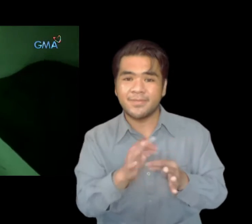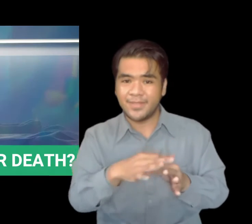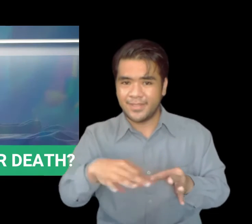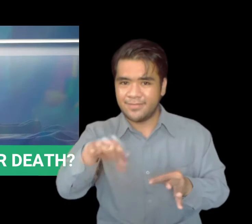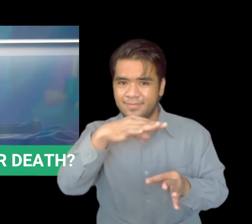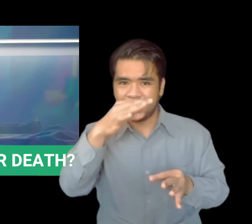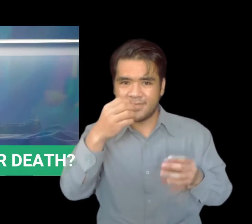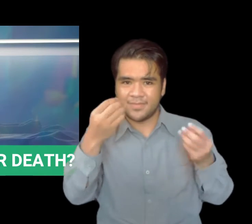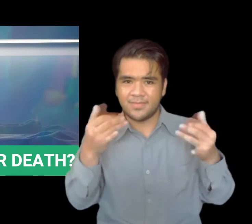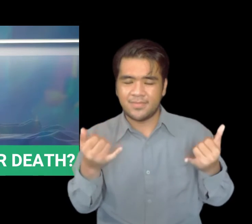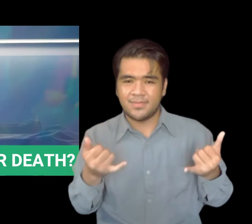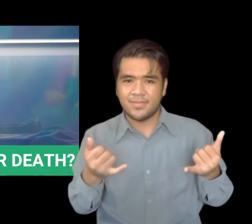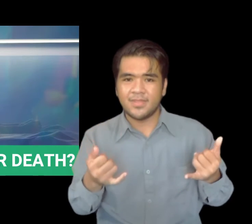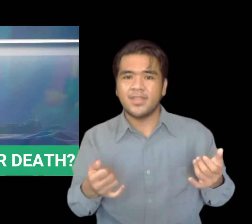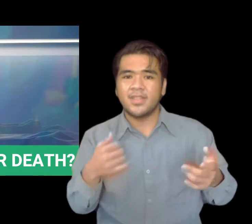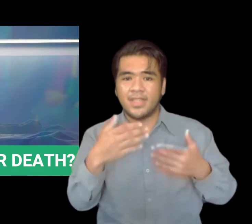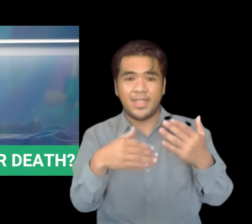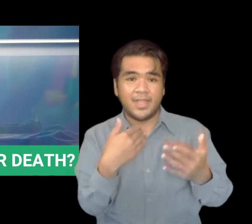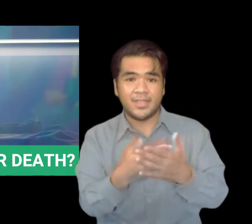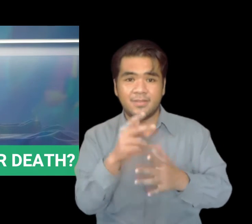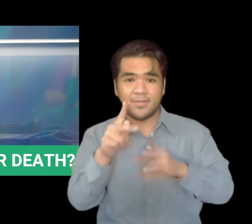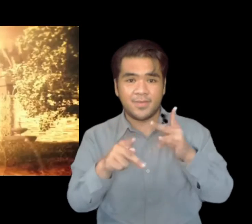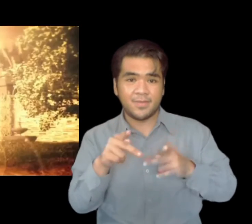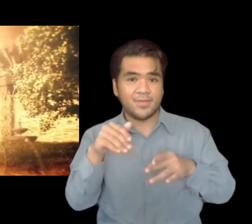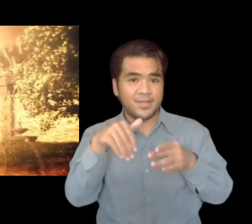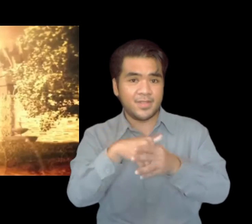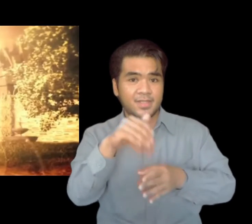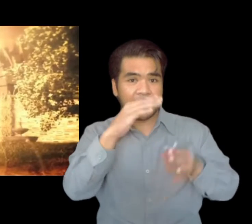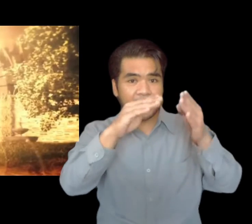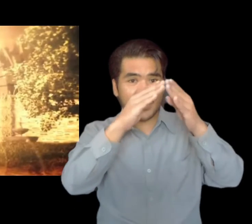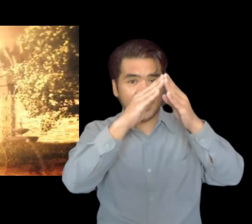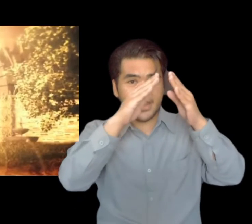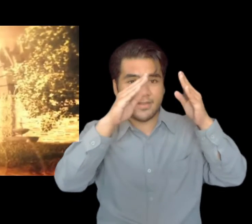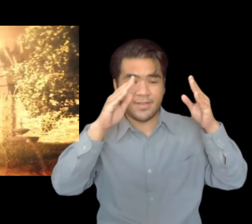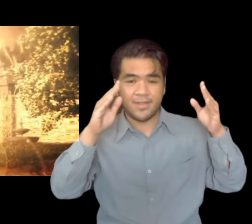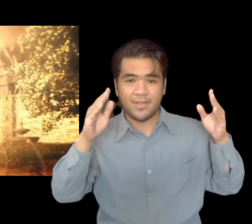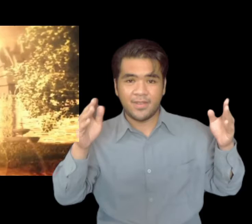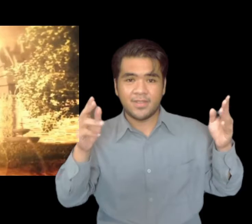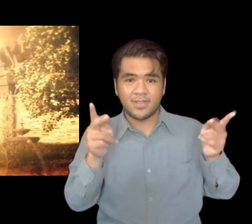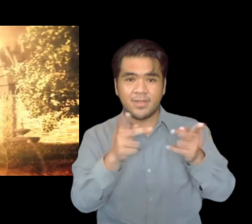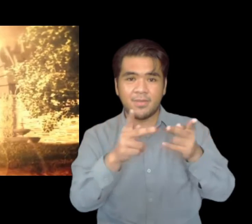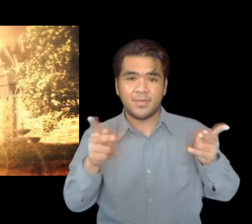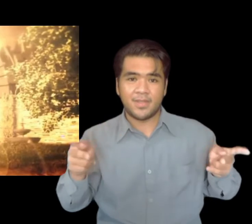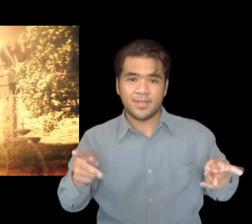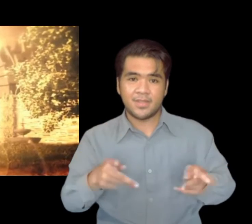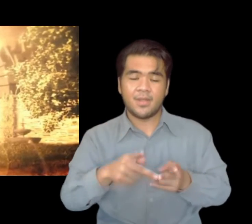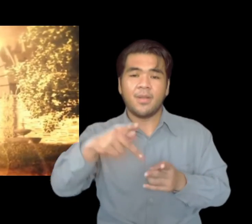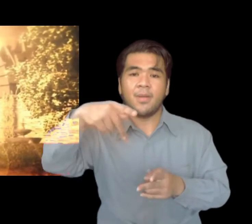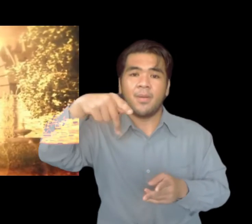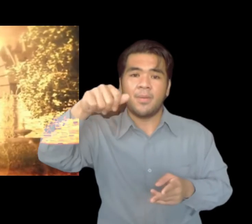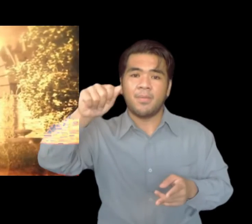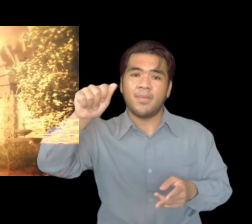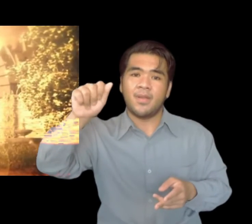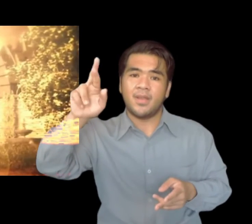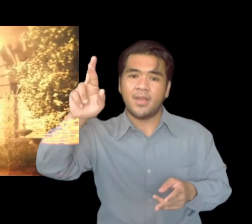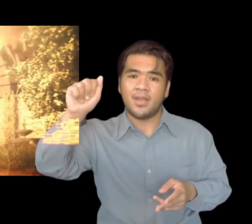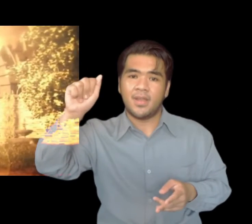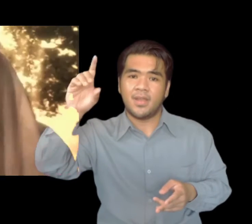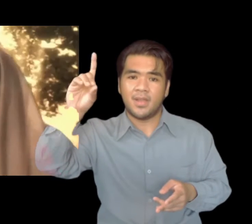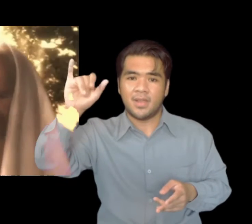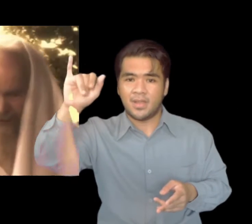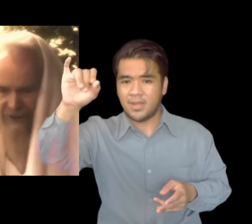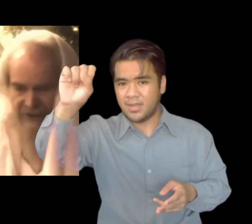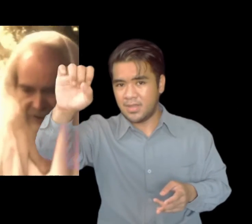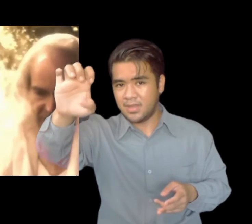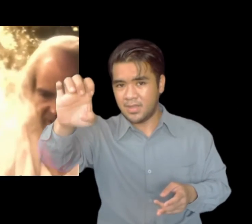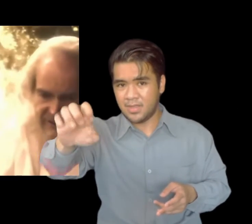demonyo. Anyway, mabalik tayo sa main topic. Ang lugar kung saan naroon sina Abraham, Lazaro, at ang magnanakaw sa